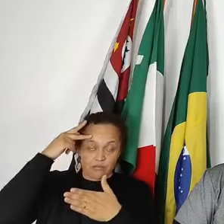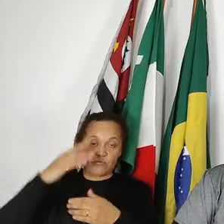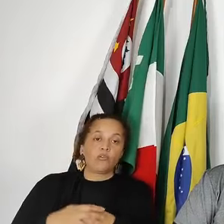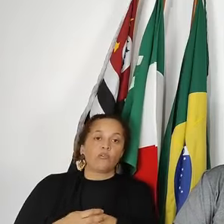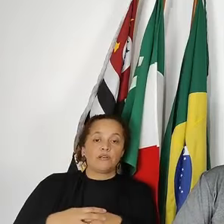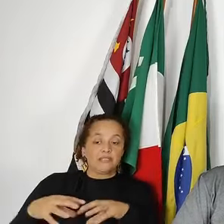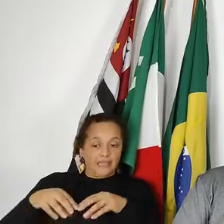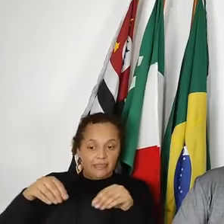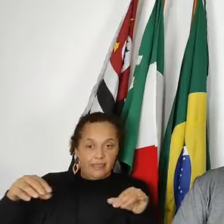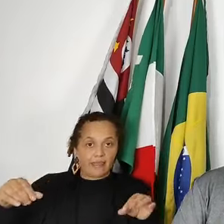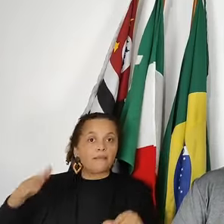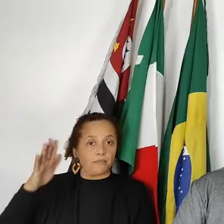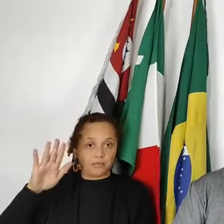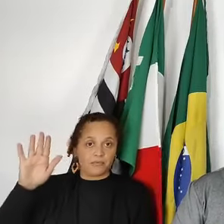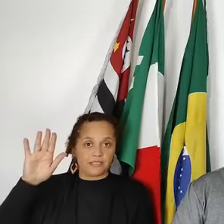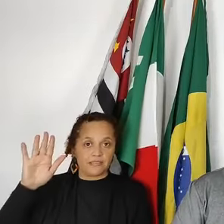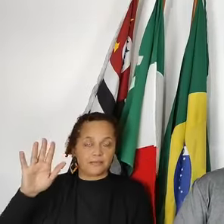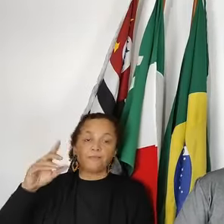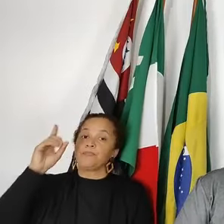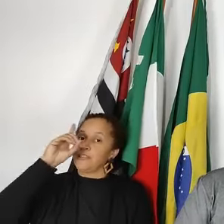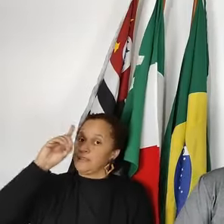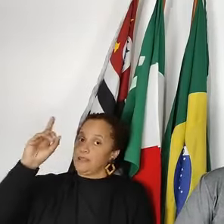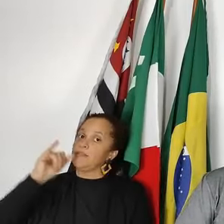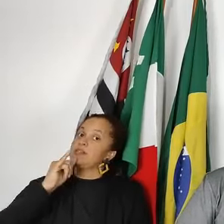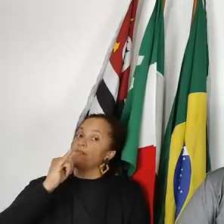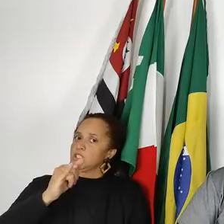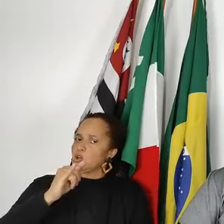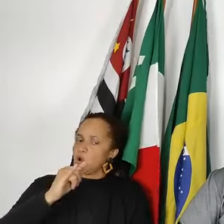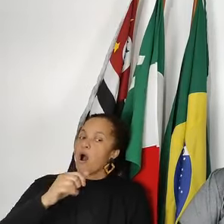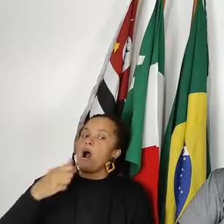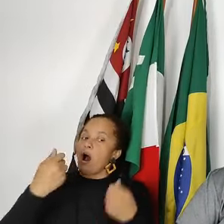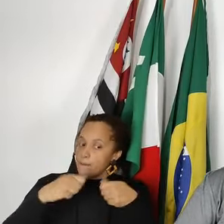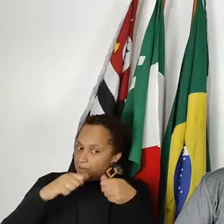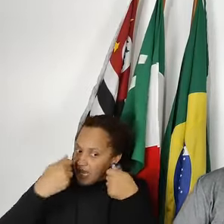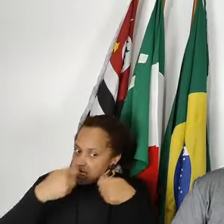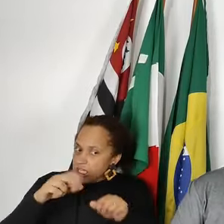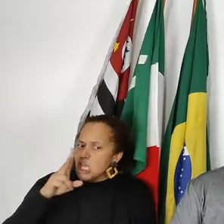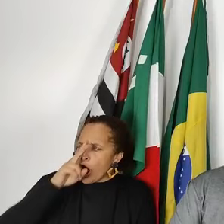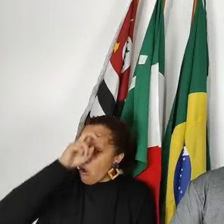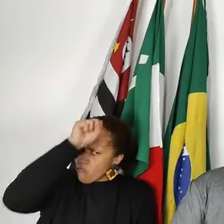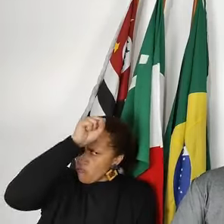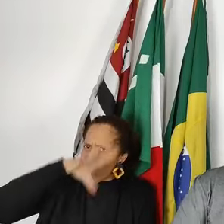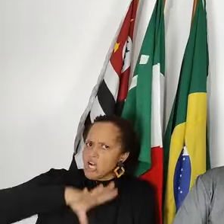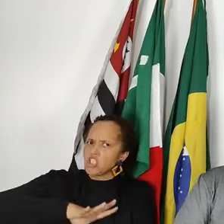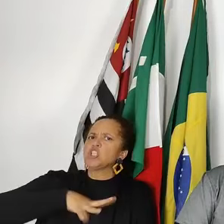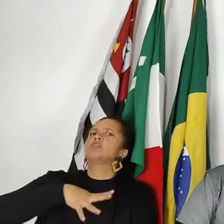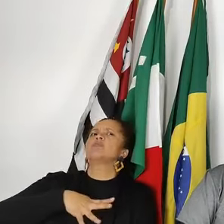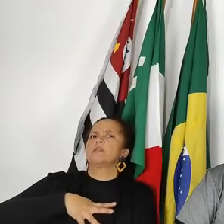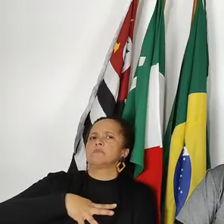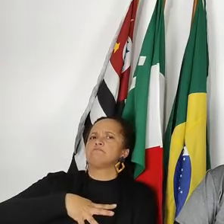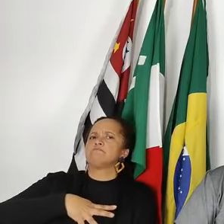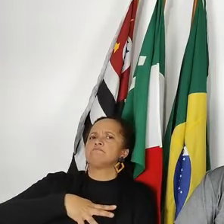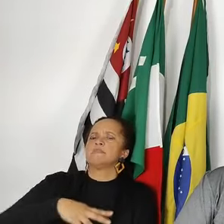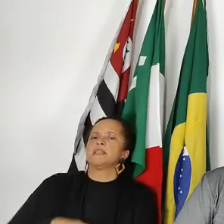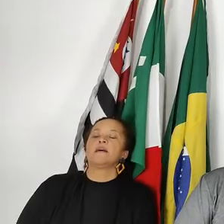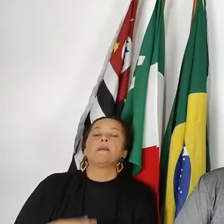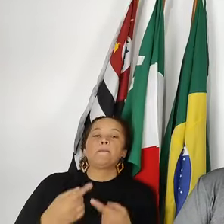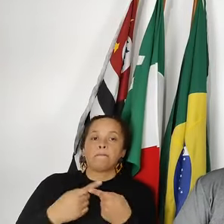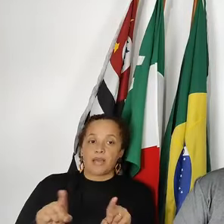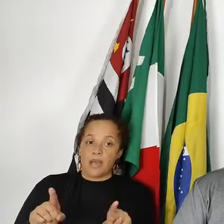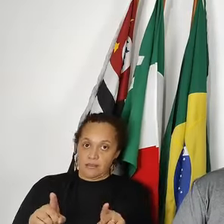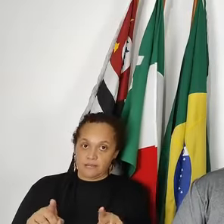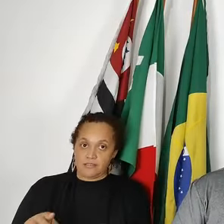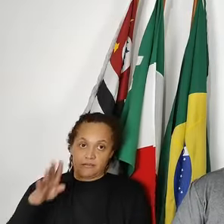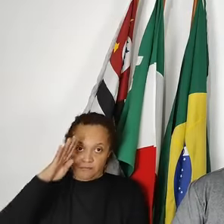E Deus falou com ele, falou, seja forte e corajoso. Realmente precisaria de muita força e muita coragem. Mas o principal ele colocou